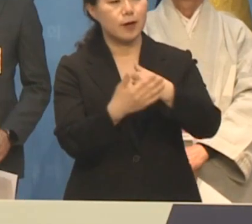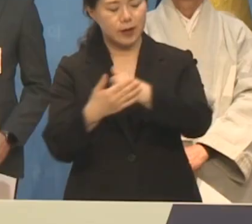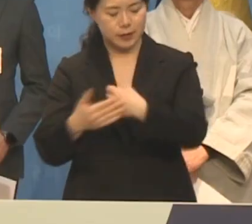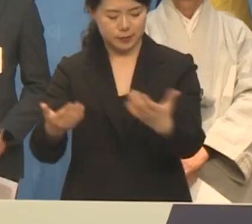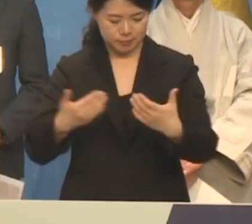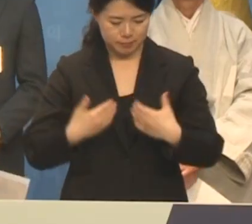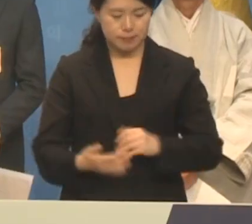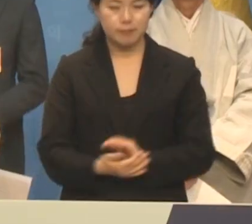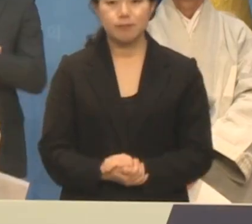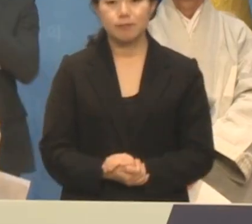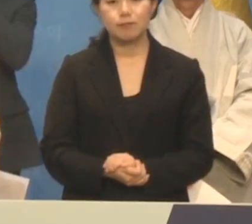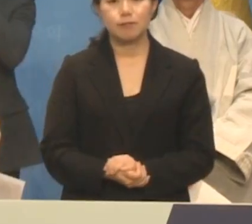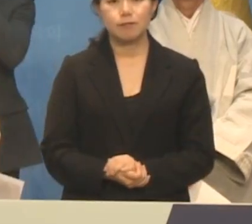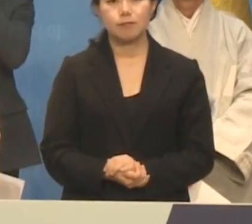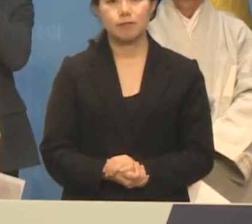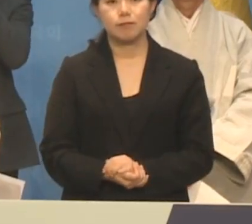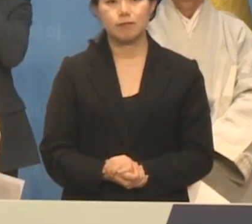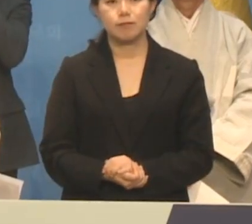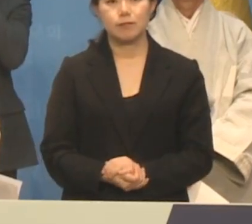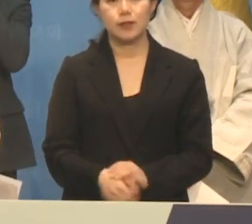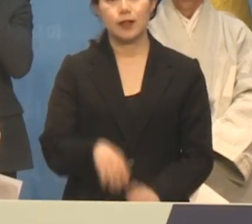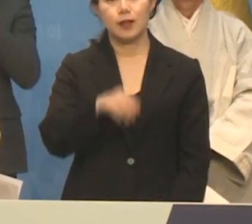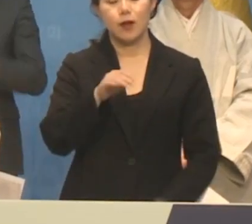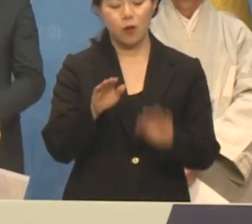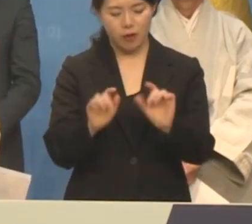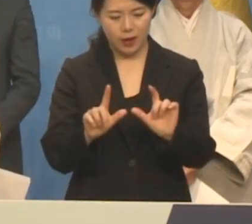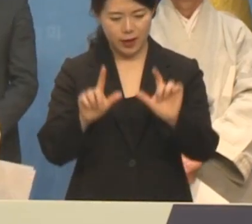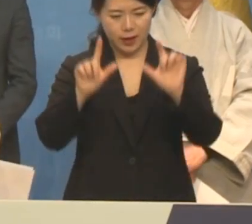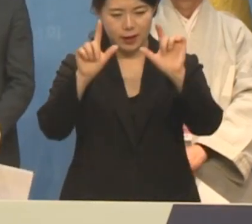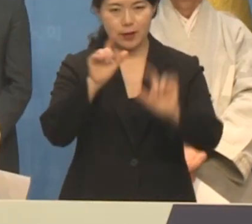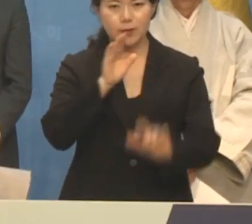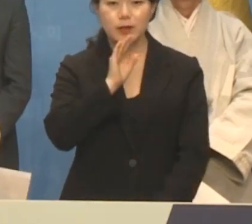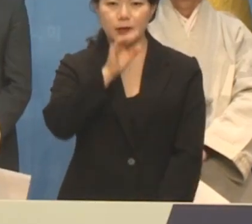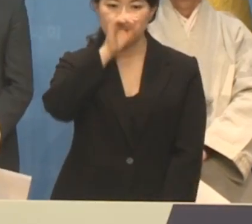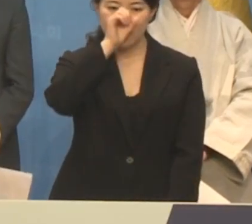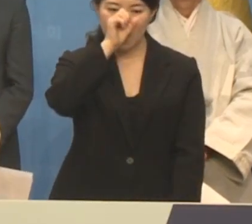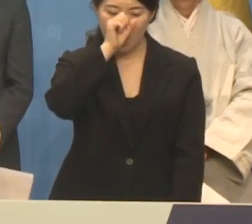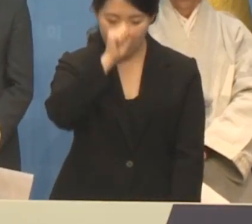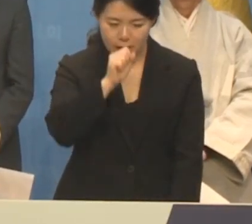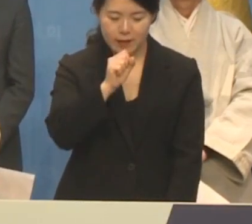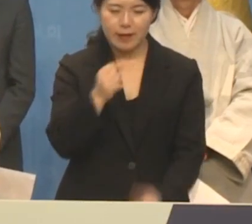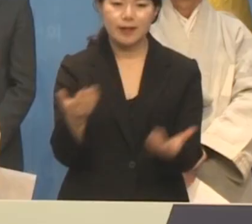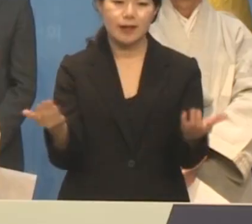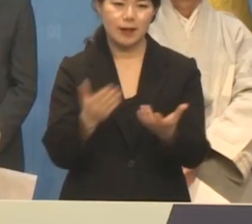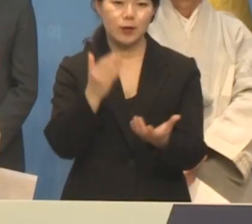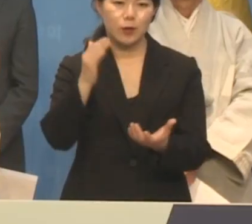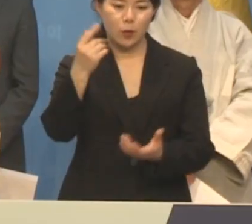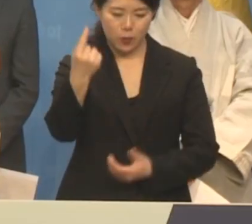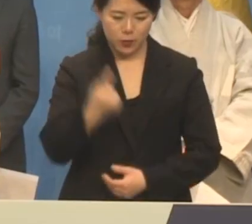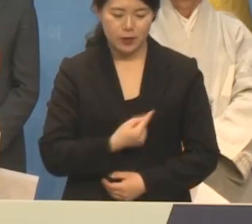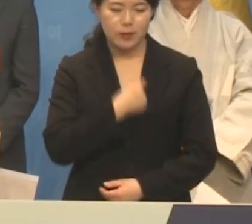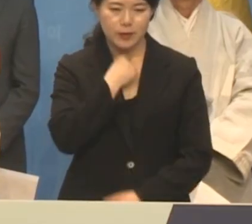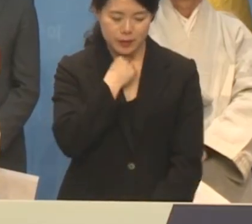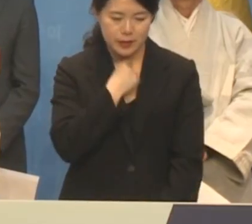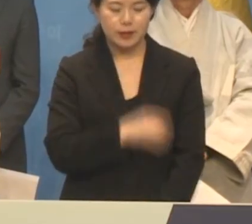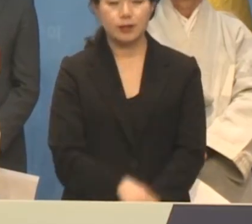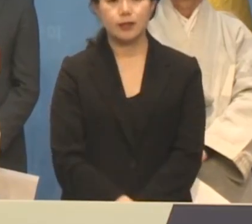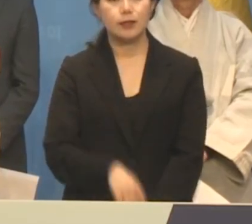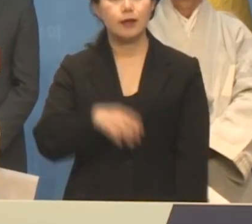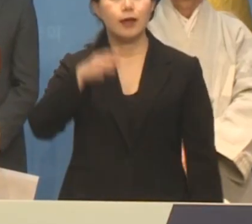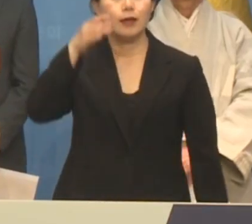그래서 좋은 또 금년에 좋은 일이 생겼으면 좋겠습니다. 제발